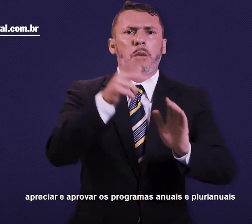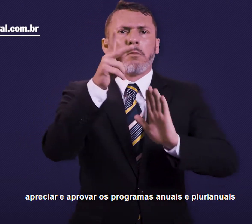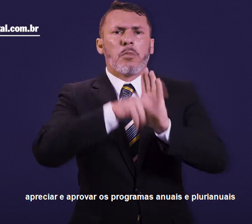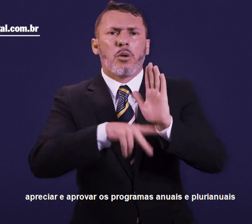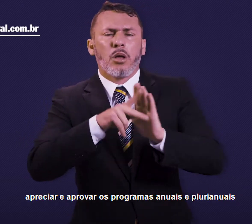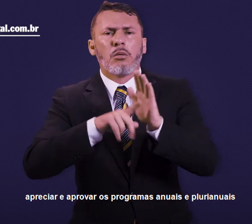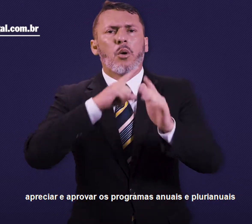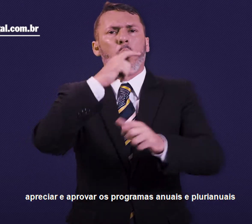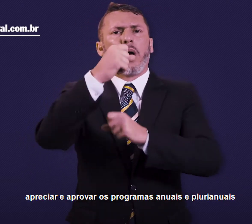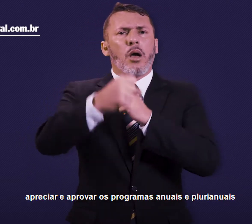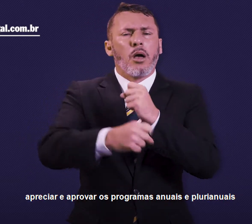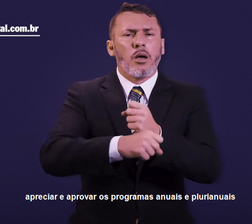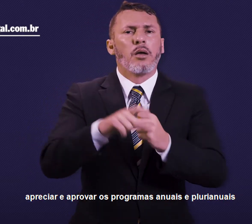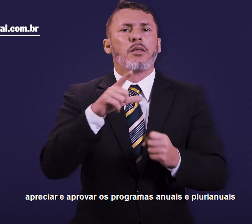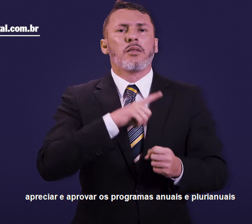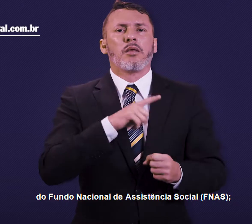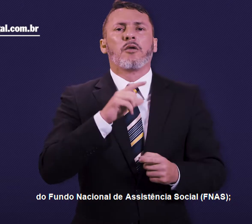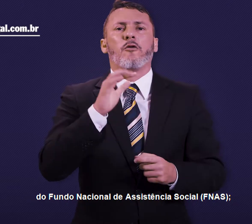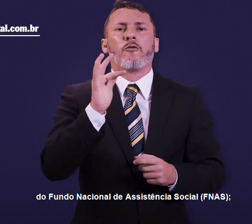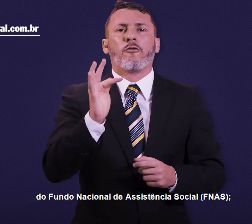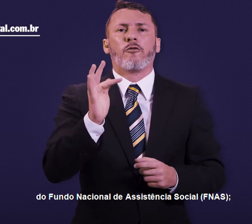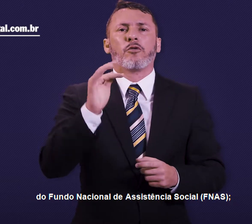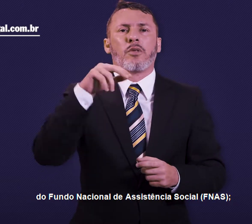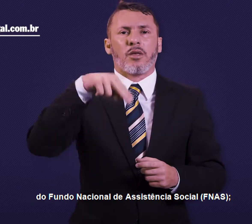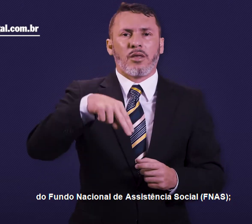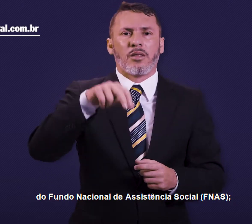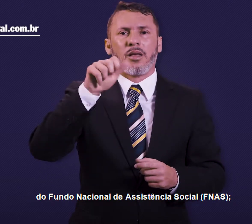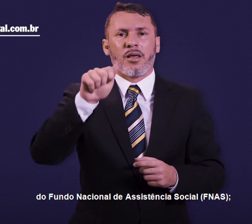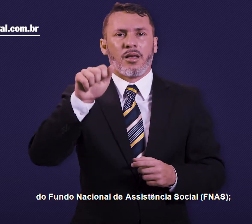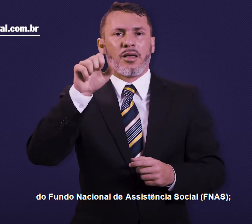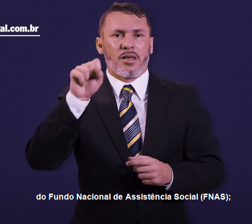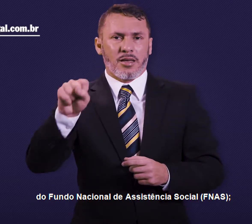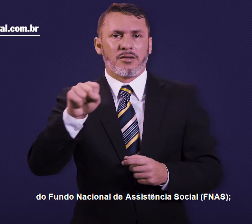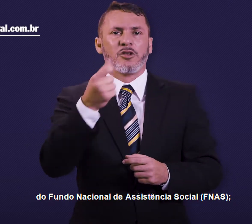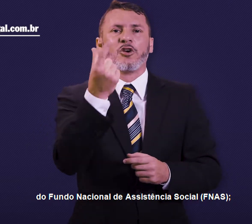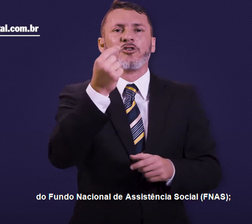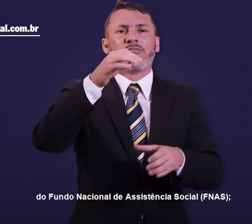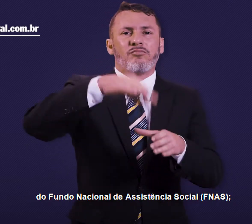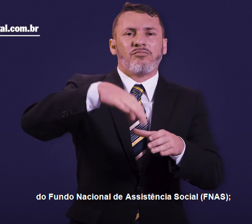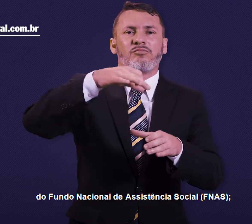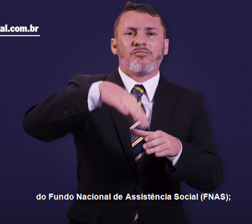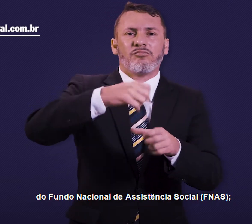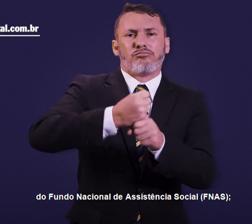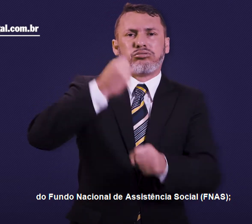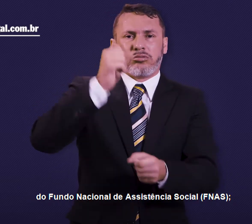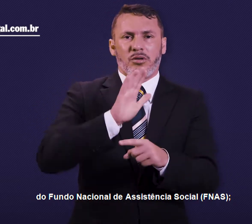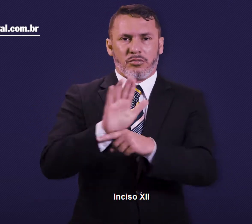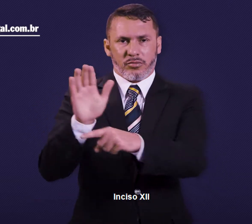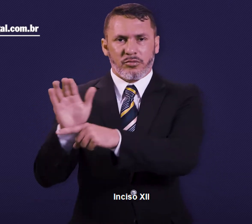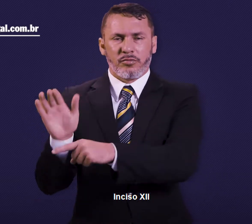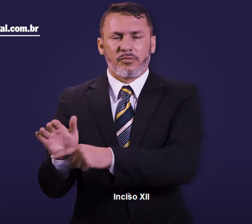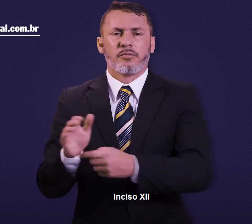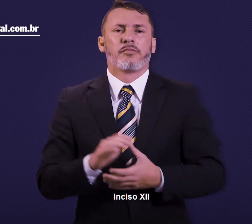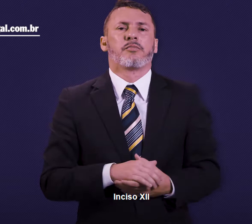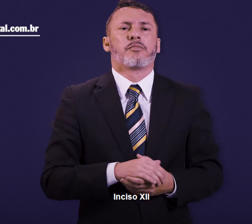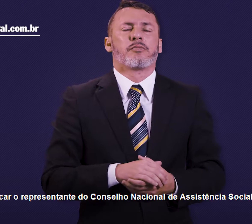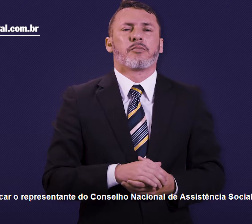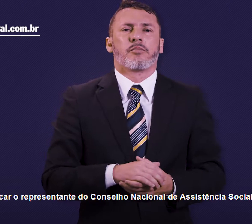programas anuais e plurianuais do Fundo Nacional de Assistência Social, FNAS. Inciso 12.